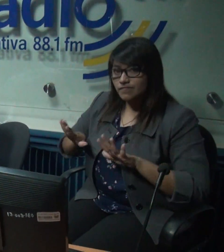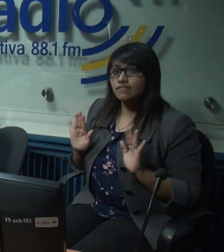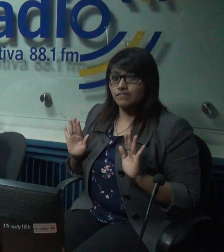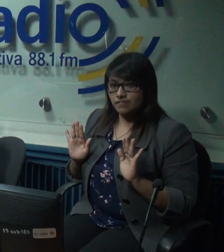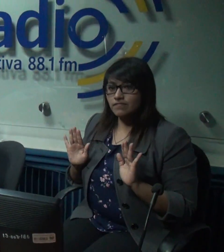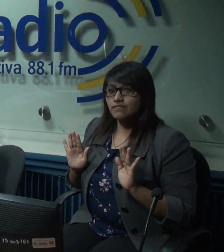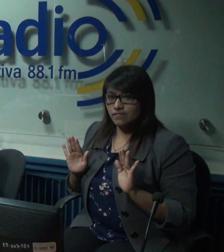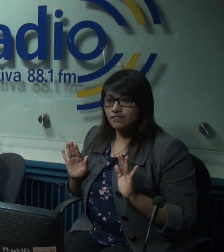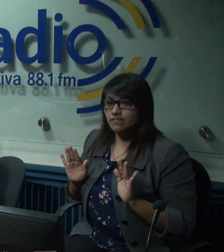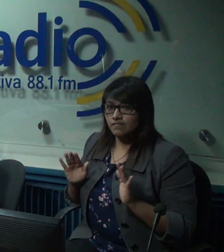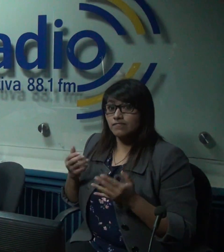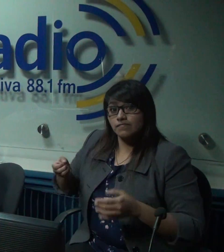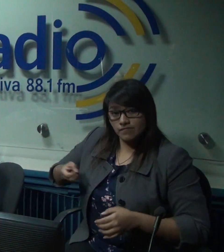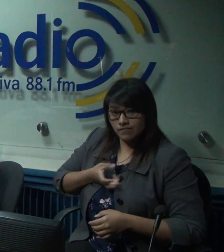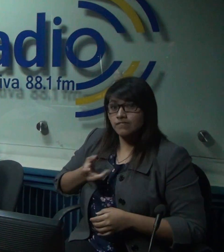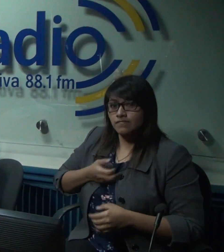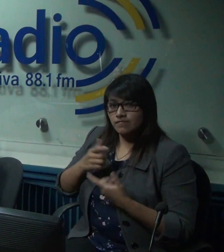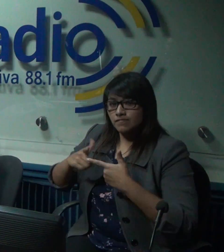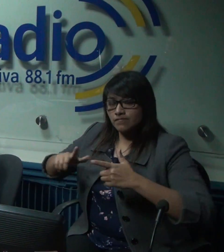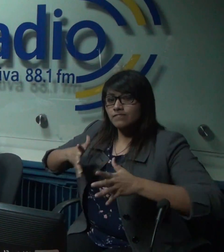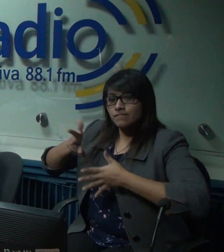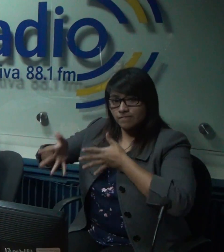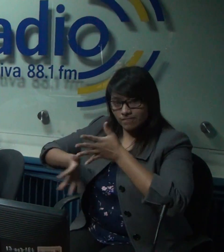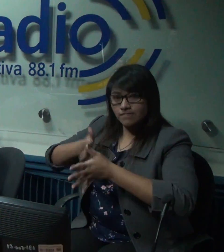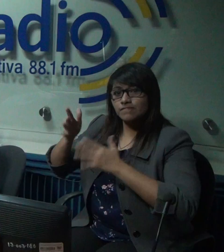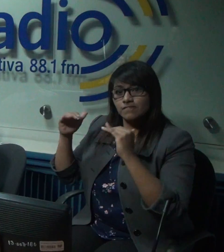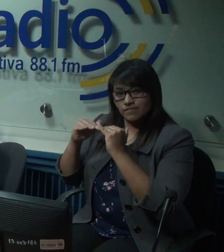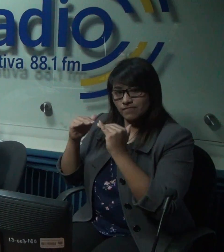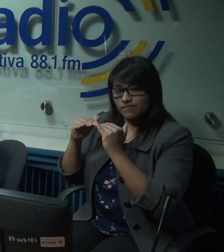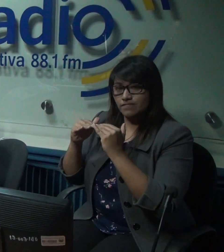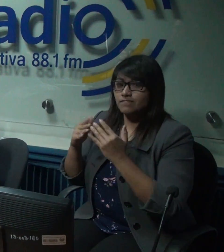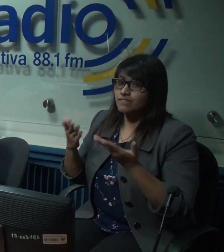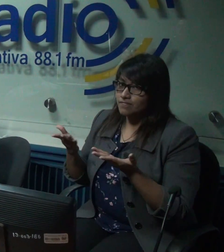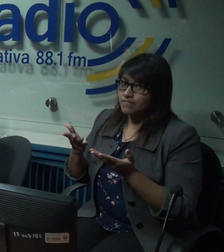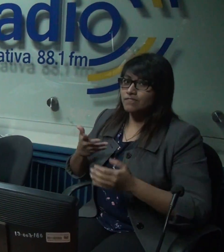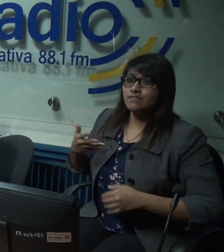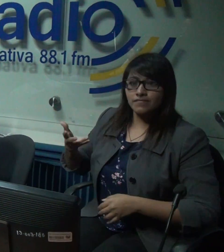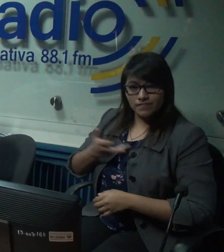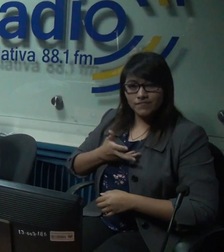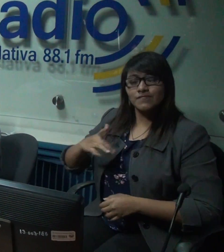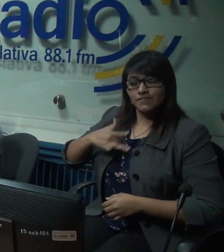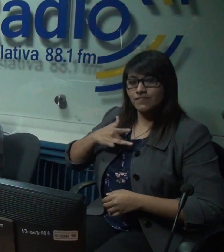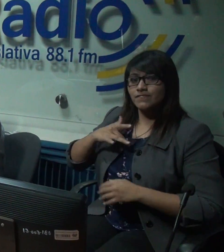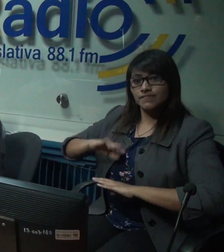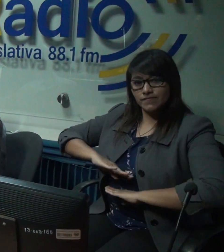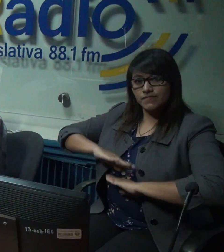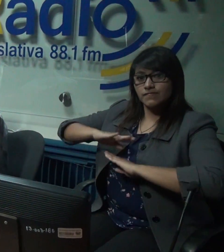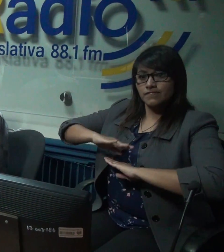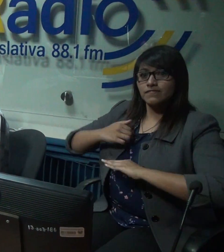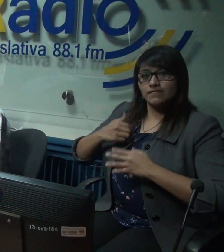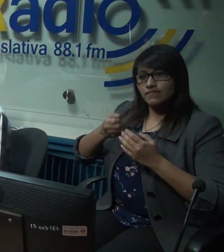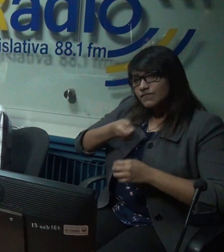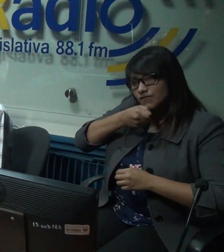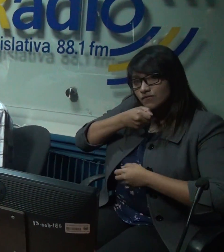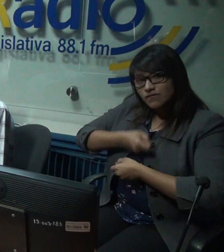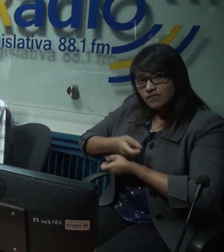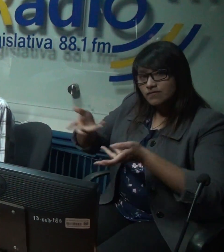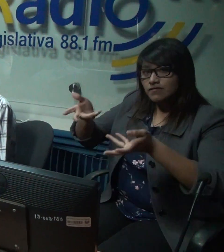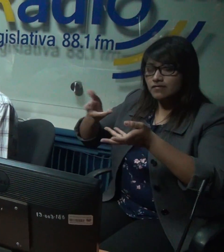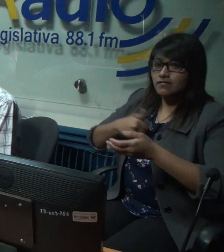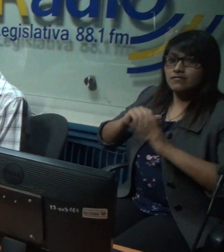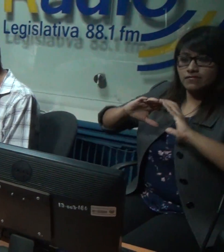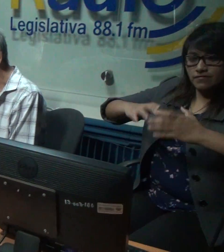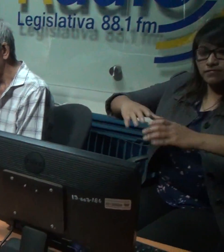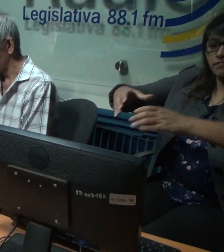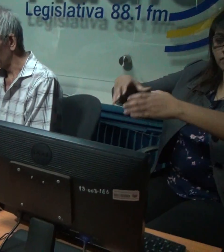componente de intérprete de lengua de señas y nosotros pues realmente nos sentimos complacidos de llevar toda esta información a todos